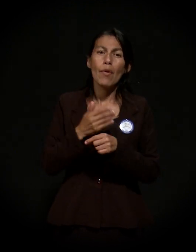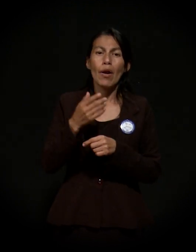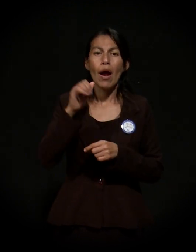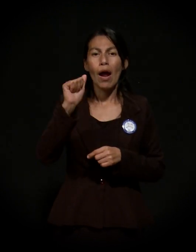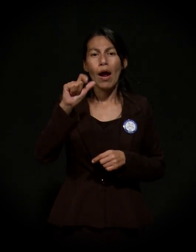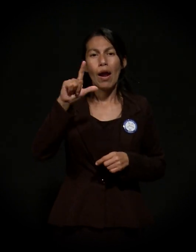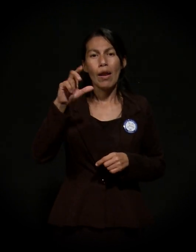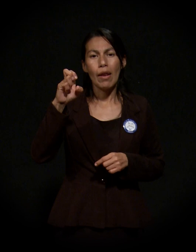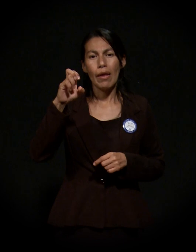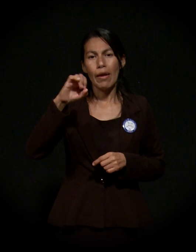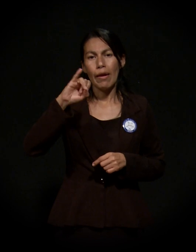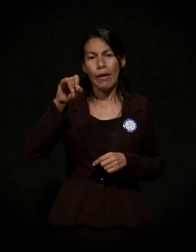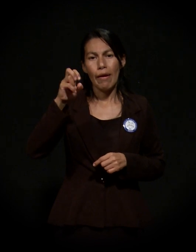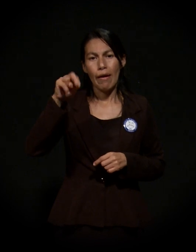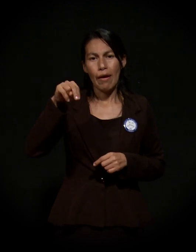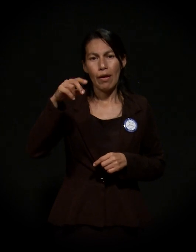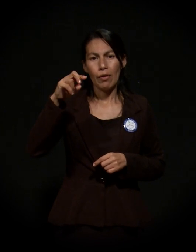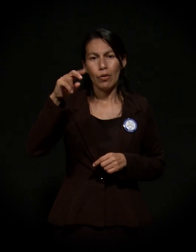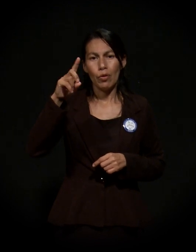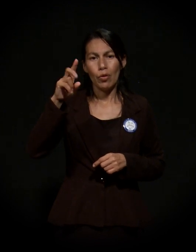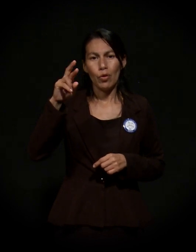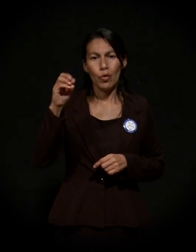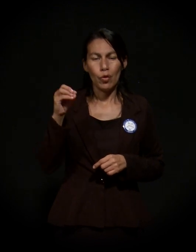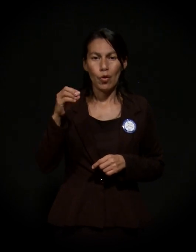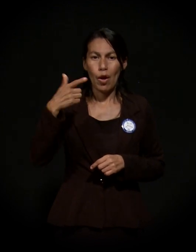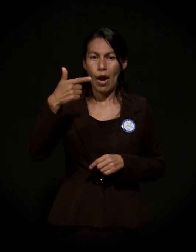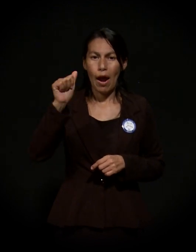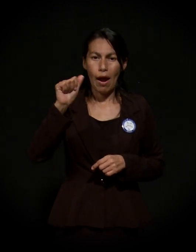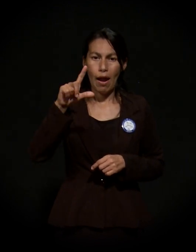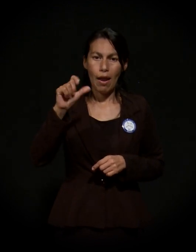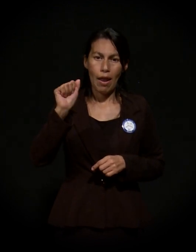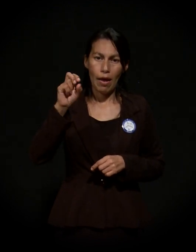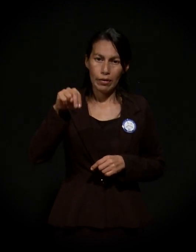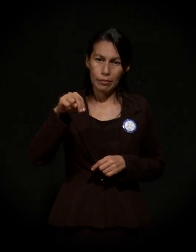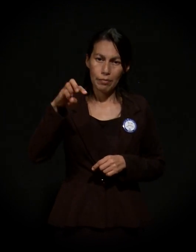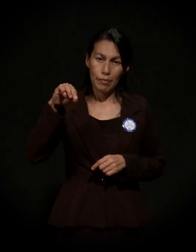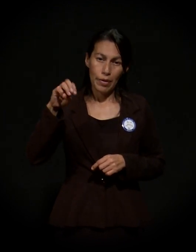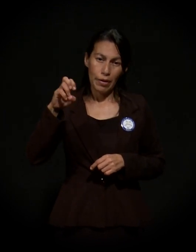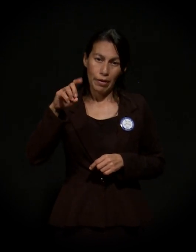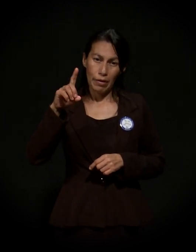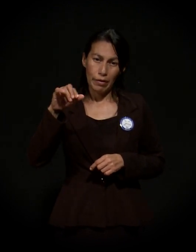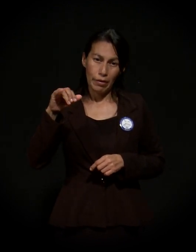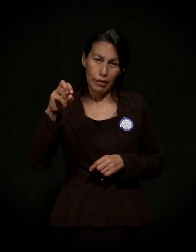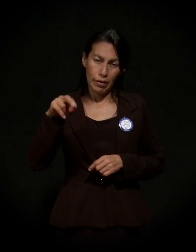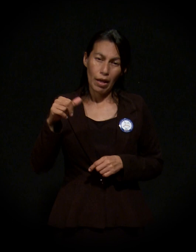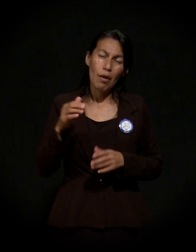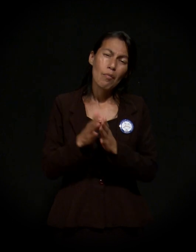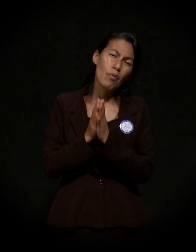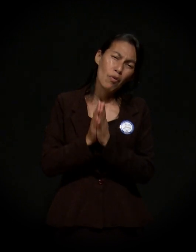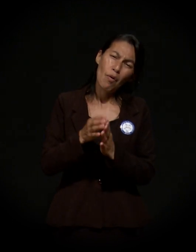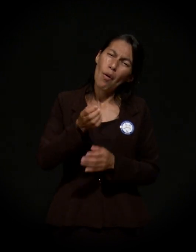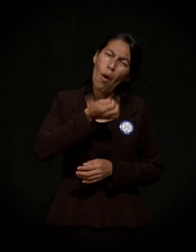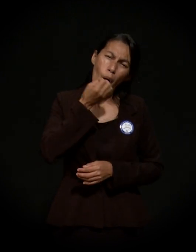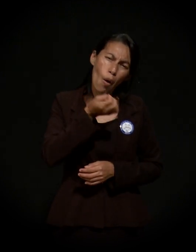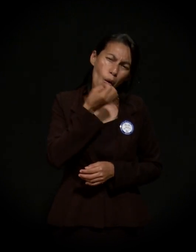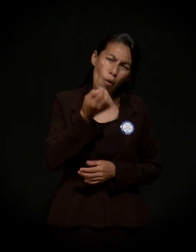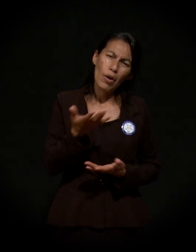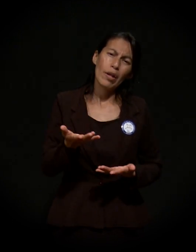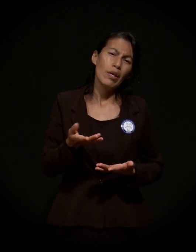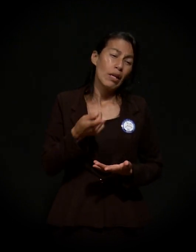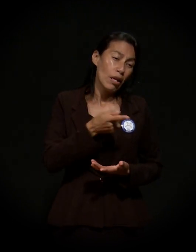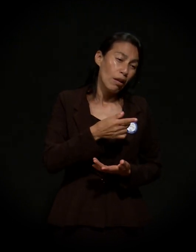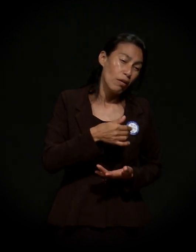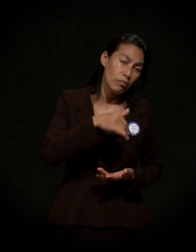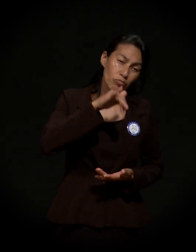deje de tomar y por toda la familia Galán Medina y Medina